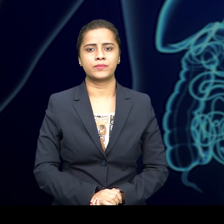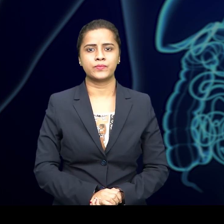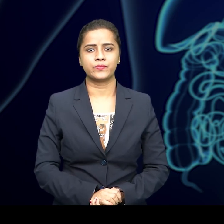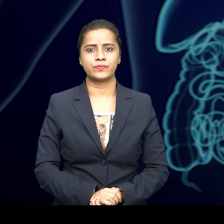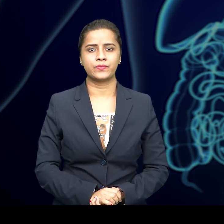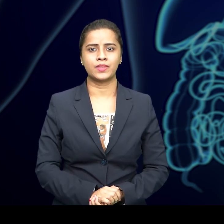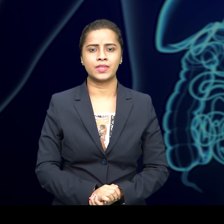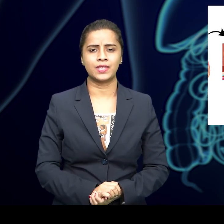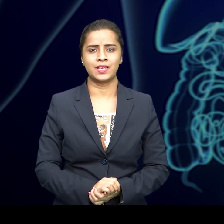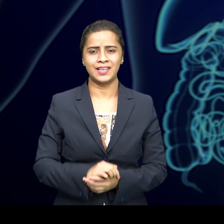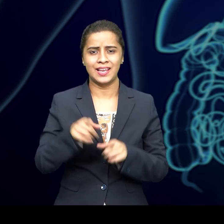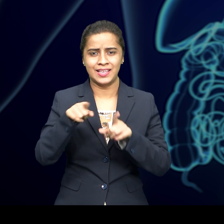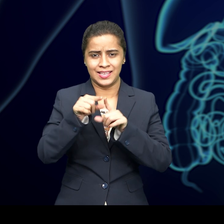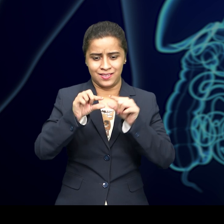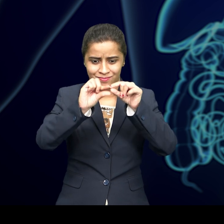विलस।